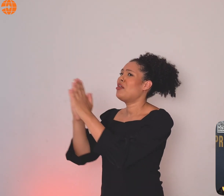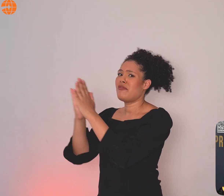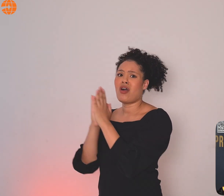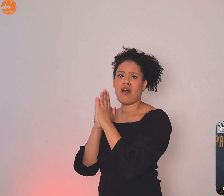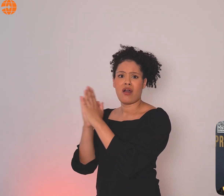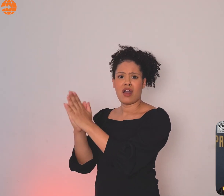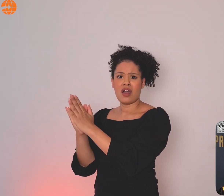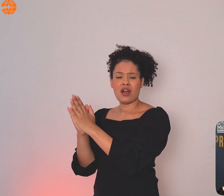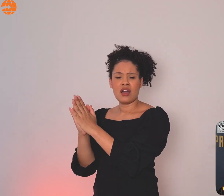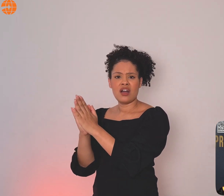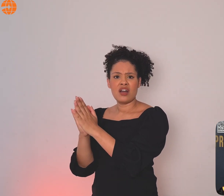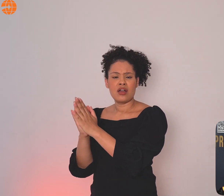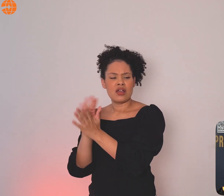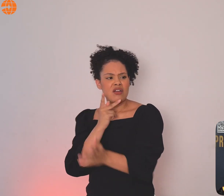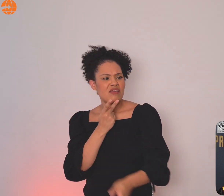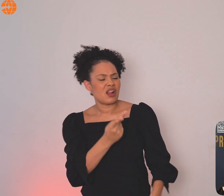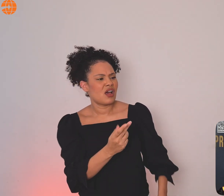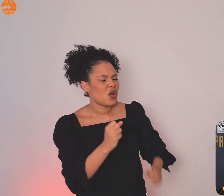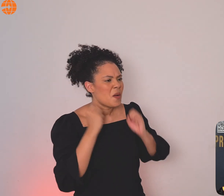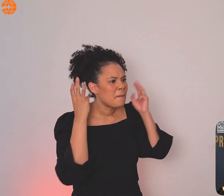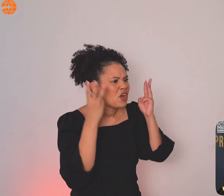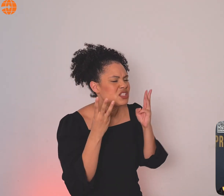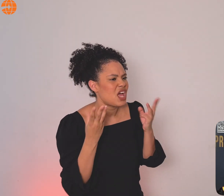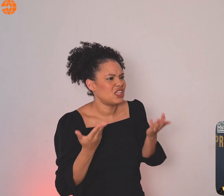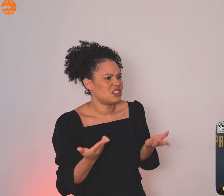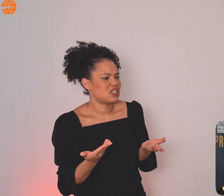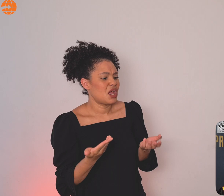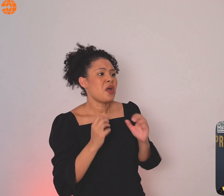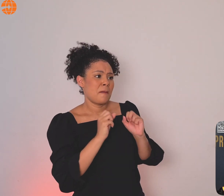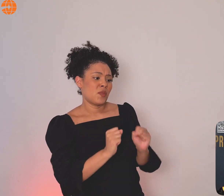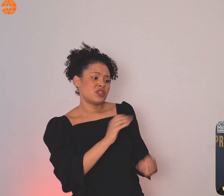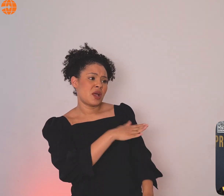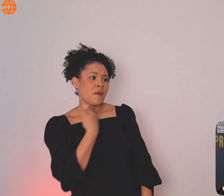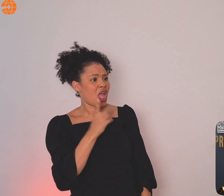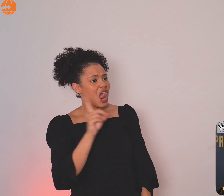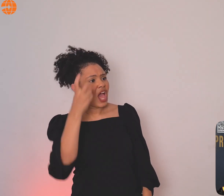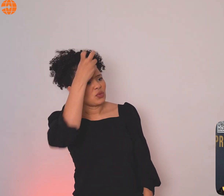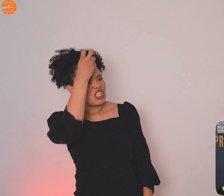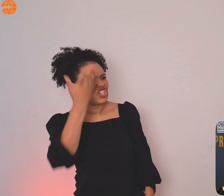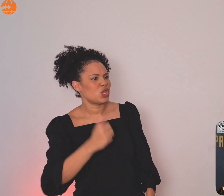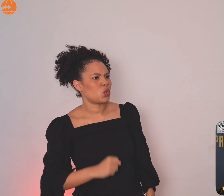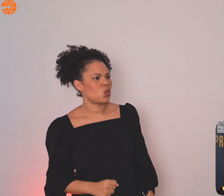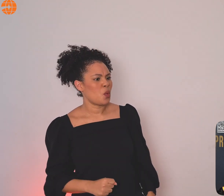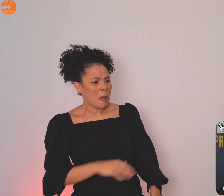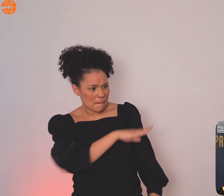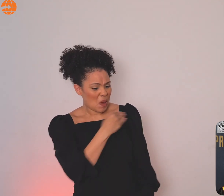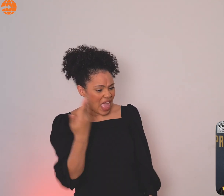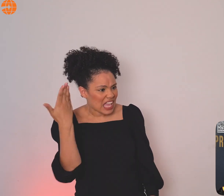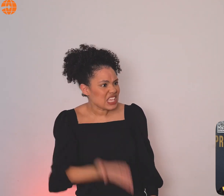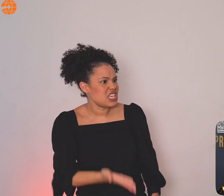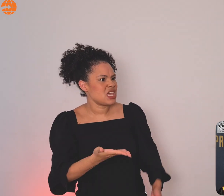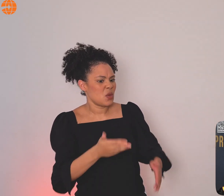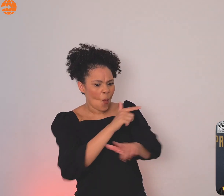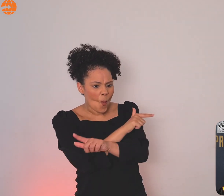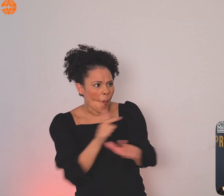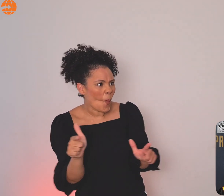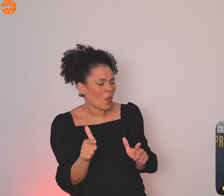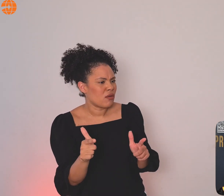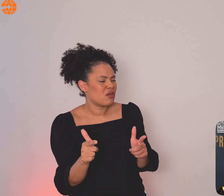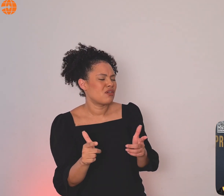Disseram a Moisés: foi por falta de túmulos do Egito que você nos trouxe para morrermos no deserto? O que você